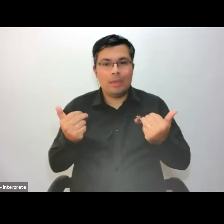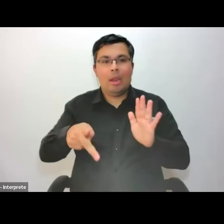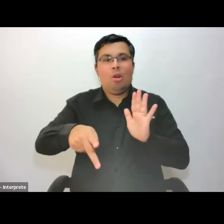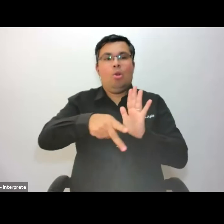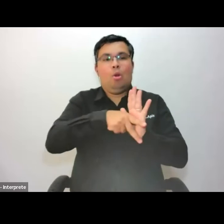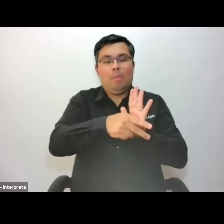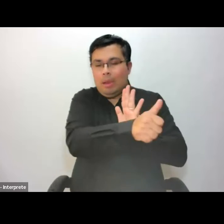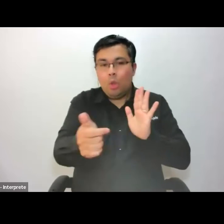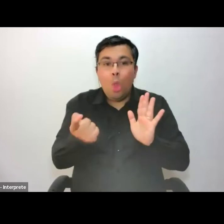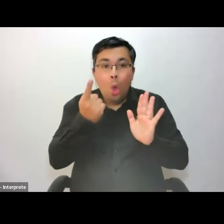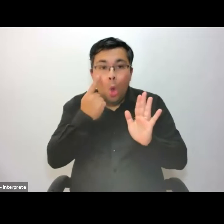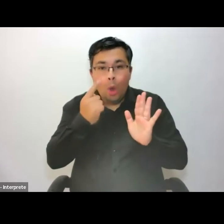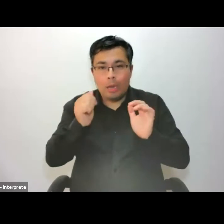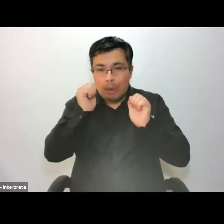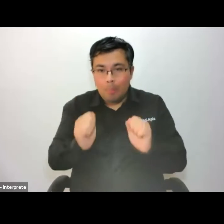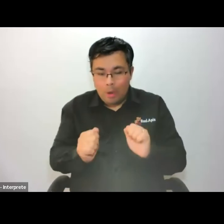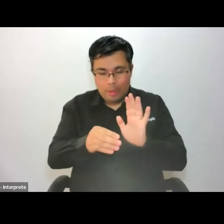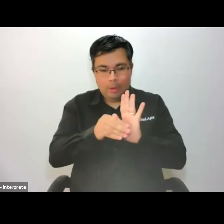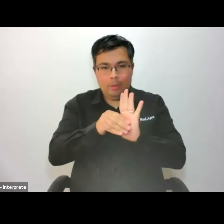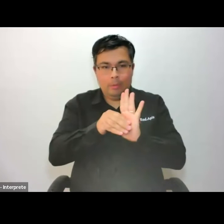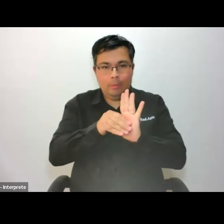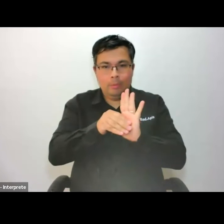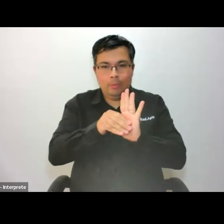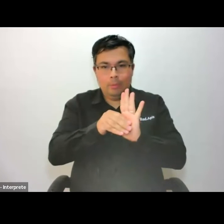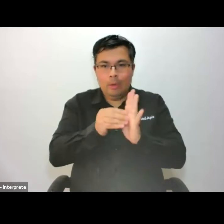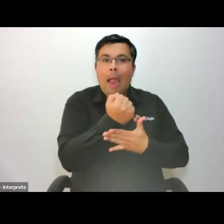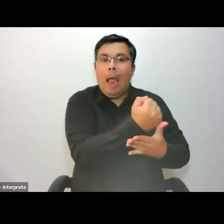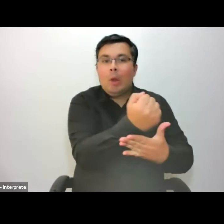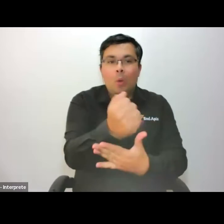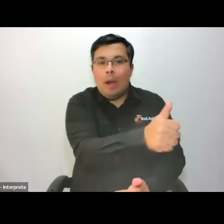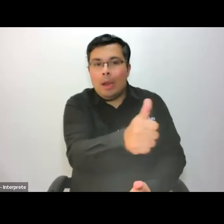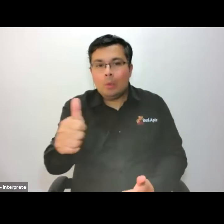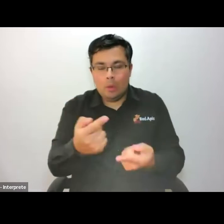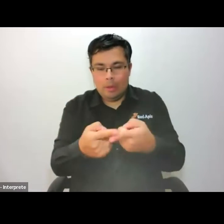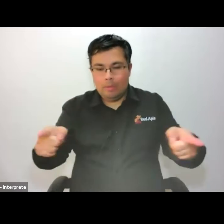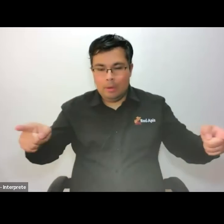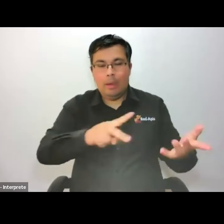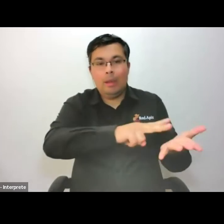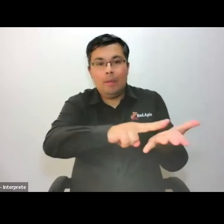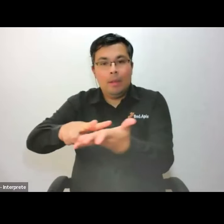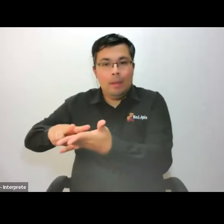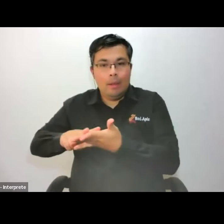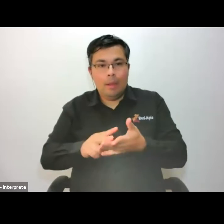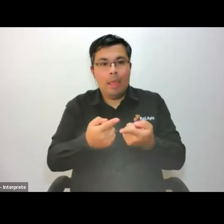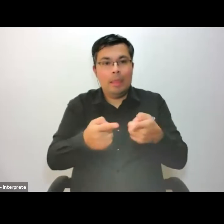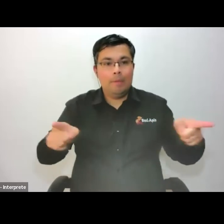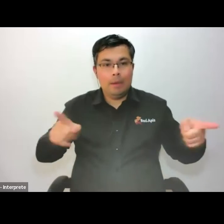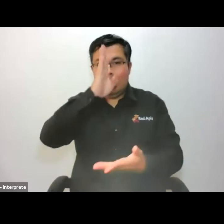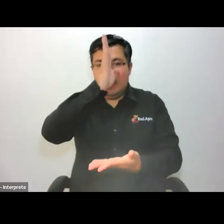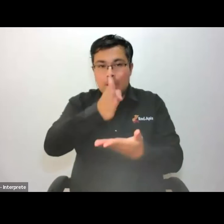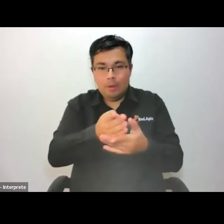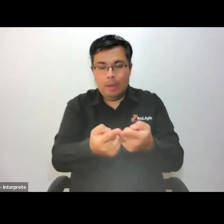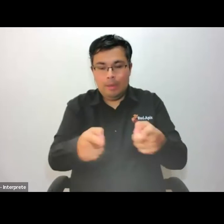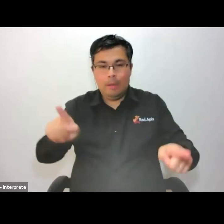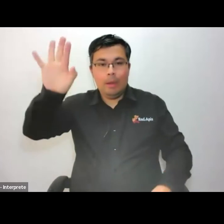las distintas realidades, las distintas necesidades y las distintas expresiones. Y ahí solamente para terminar un elemento muy importante, ¿no? Y que lo establece muy